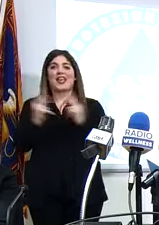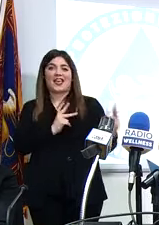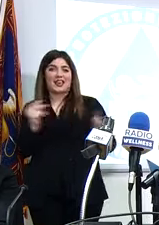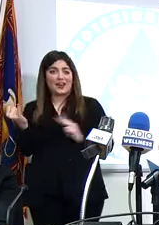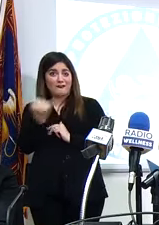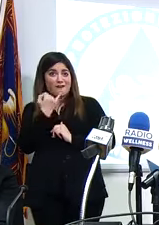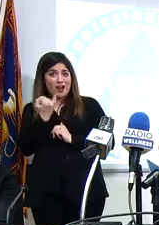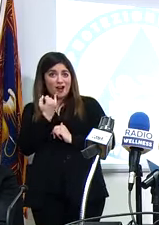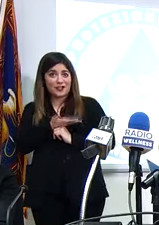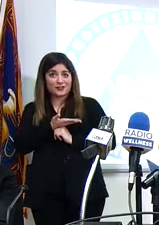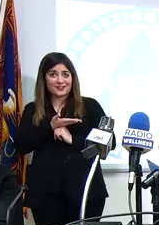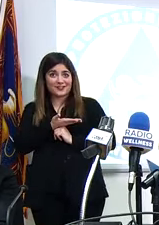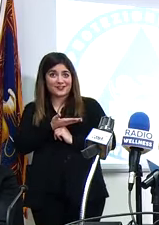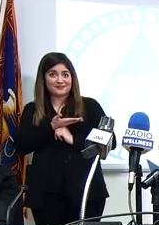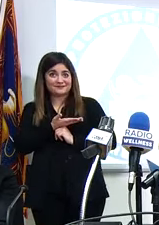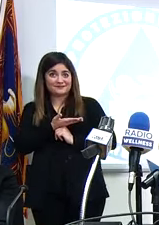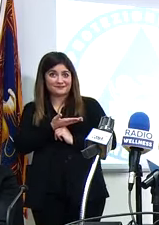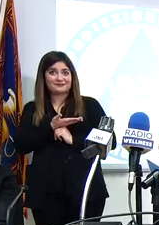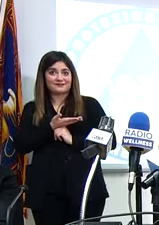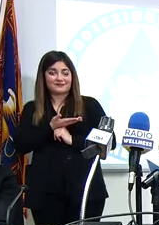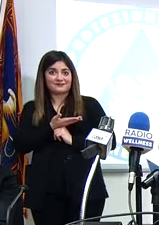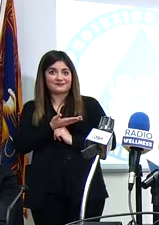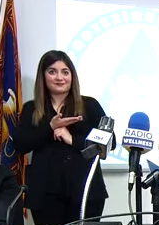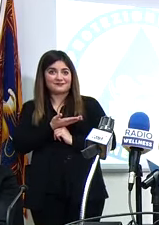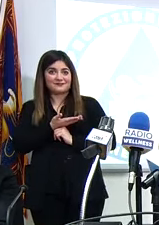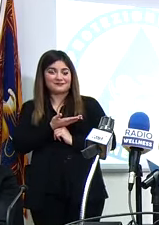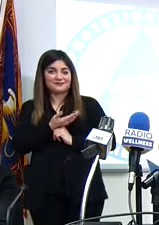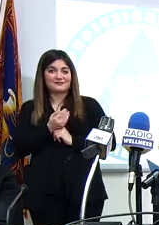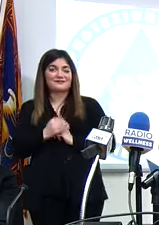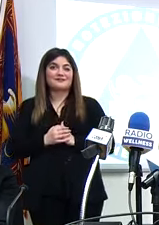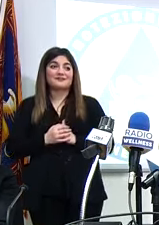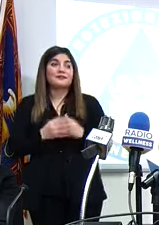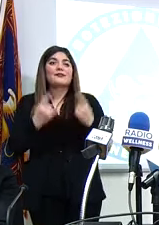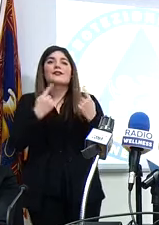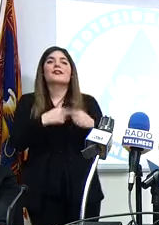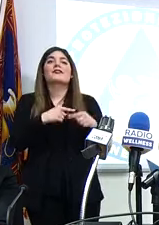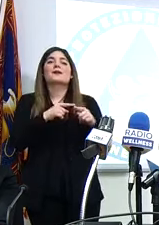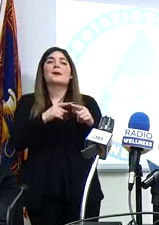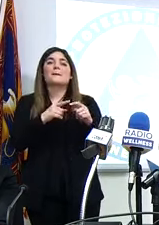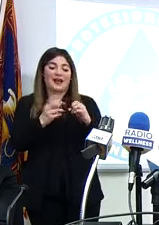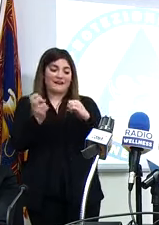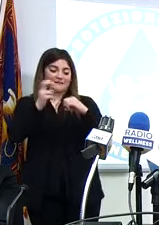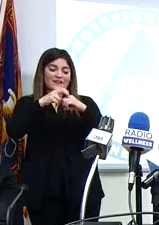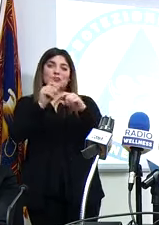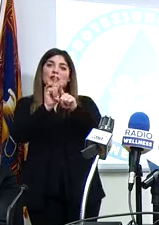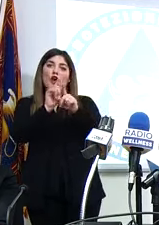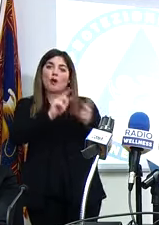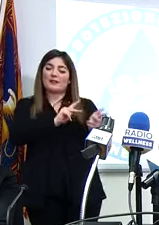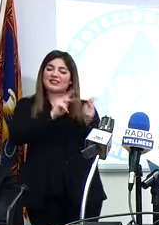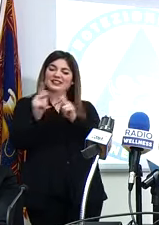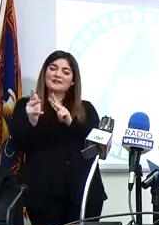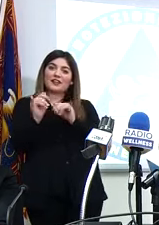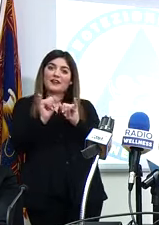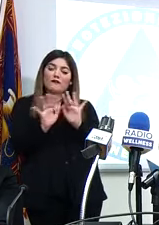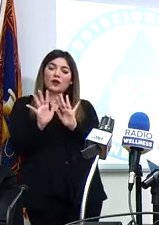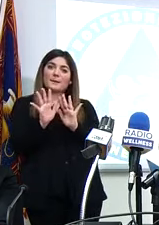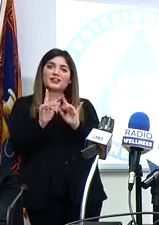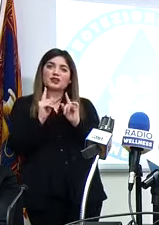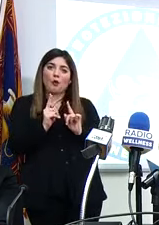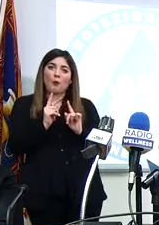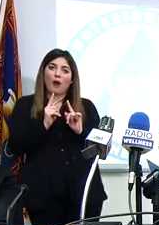anni, sono parassiti obbligati, hanno la necessità di trasferire quale informazione? La loro prima di tutto,